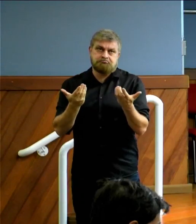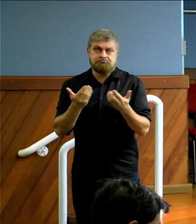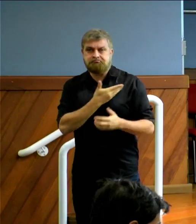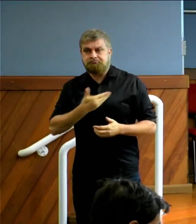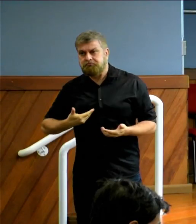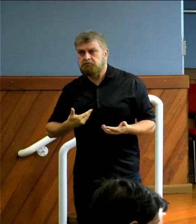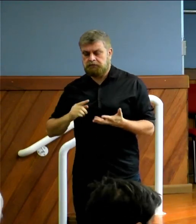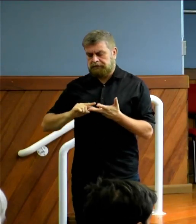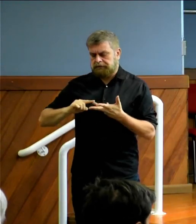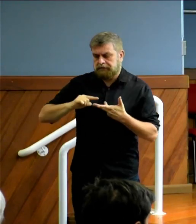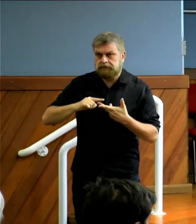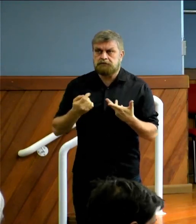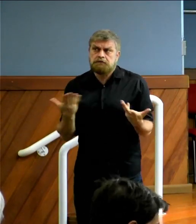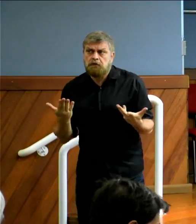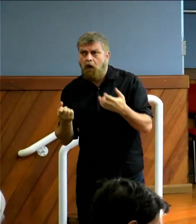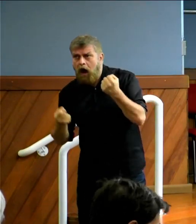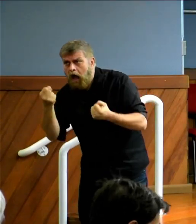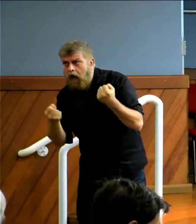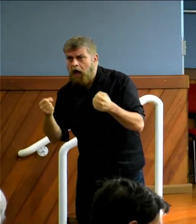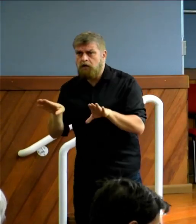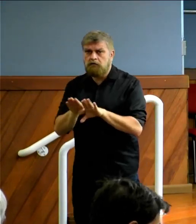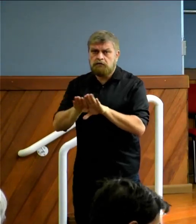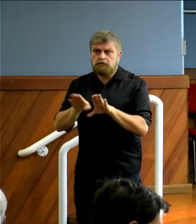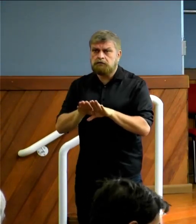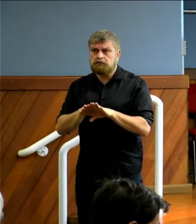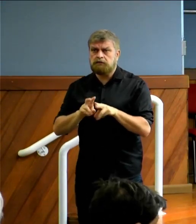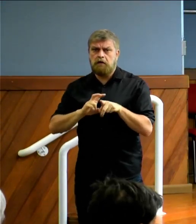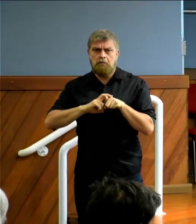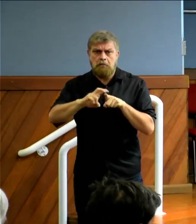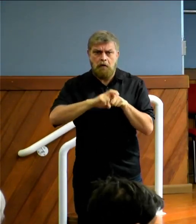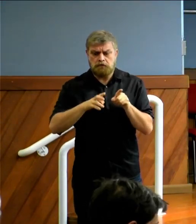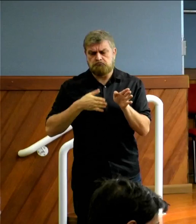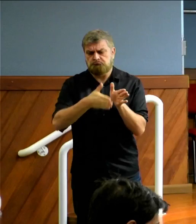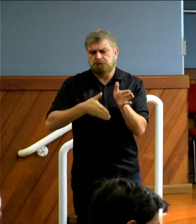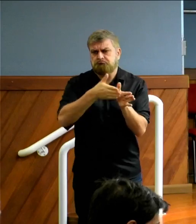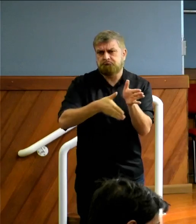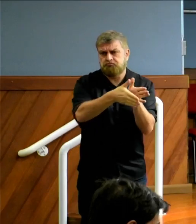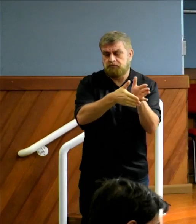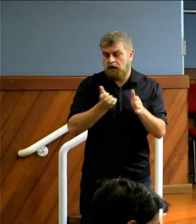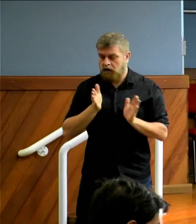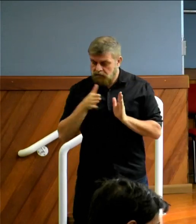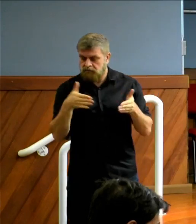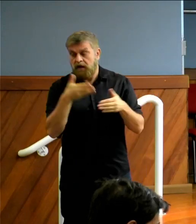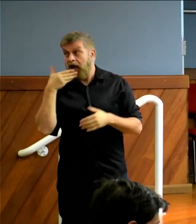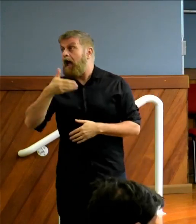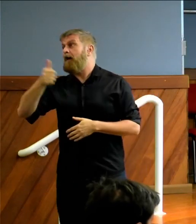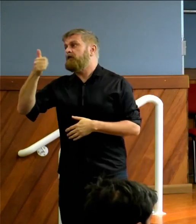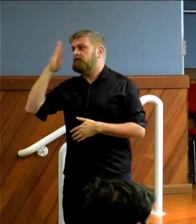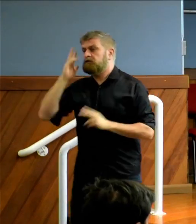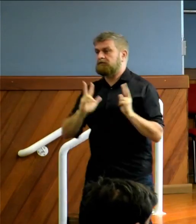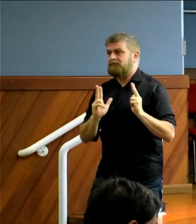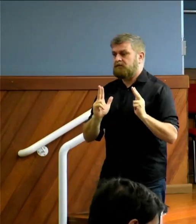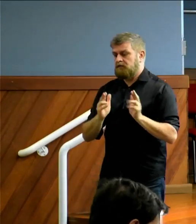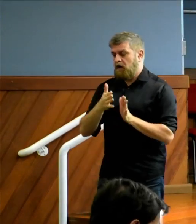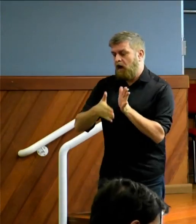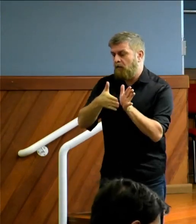muita coisa, né? Você quer pesquisar carro, você quer pesquisar bonde, você quer pesquisar o quê? Ah, eu quero bonde. Ah, então já melhorou. Aí você quer bonde